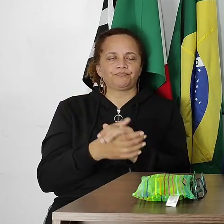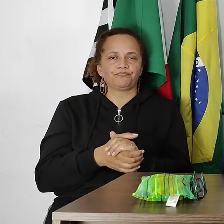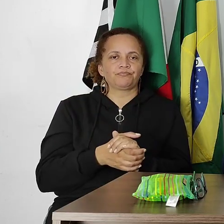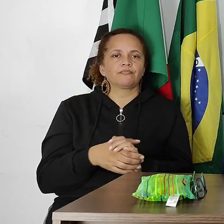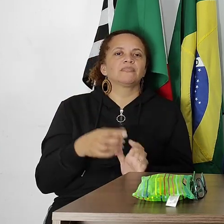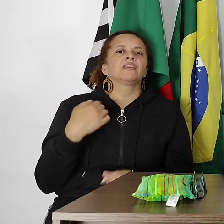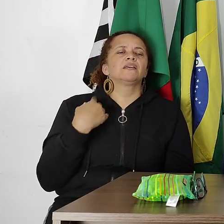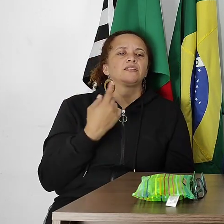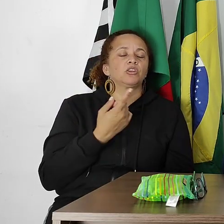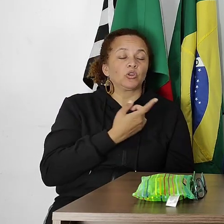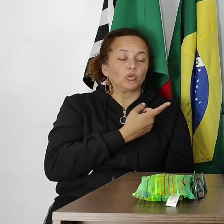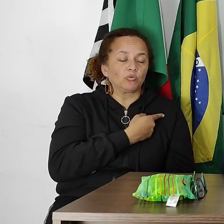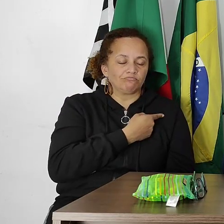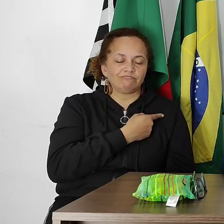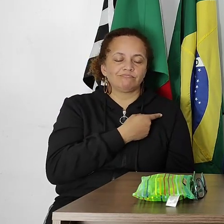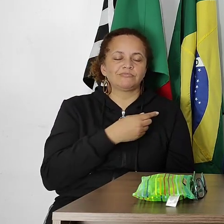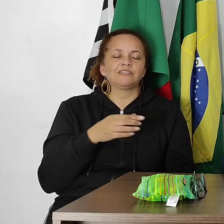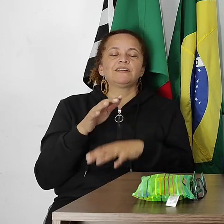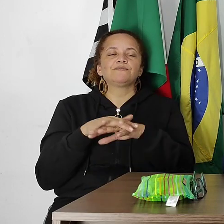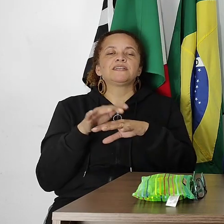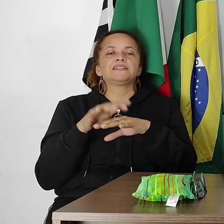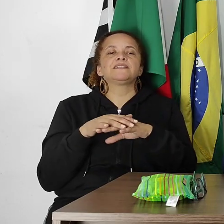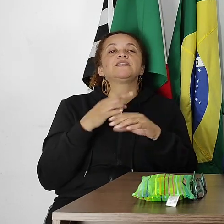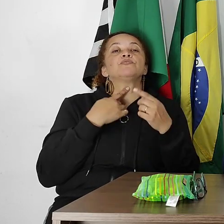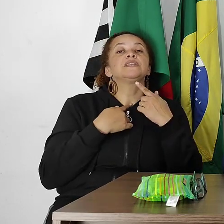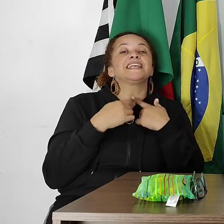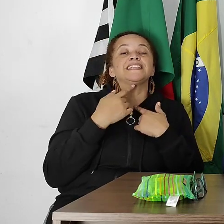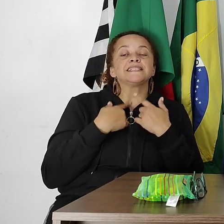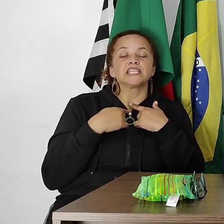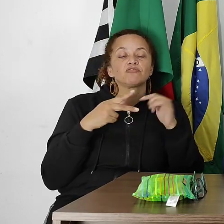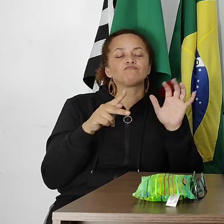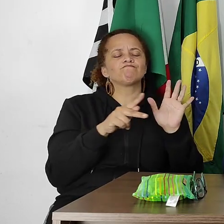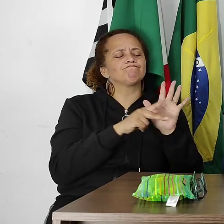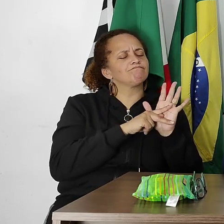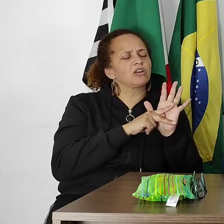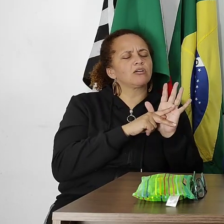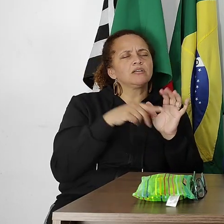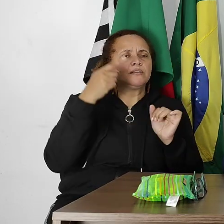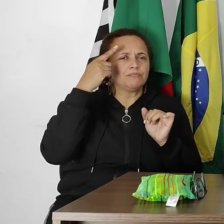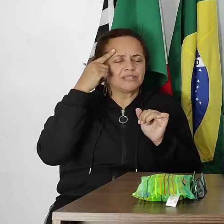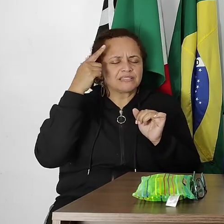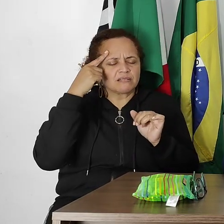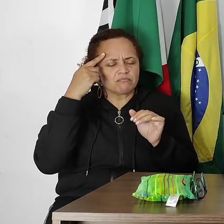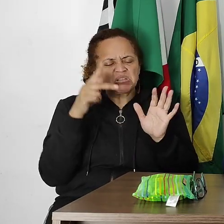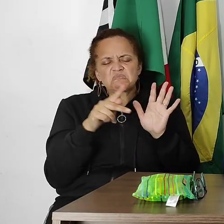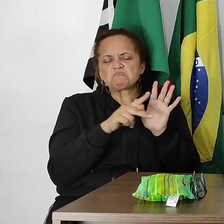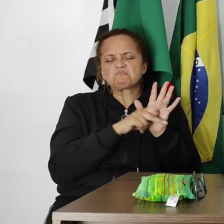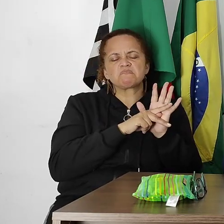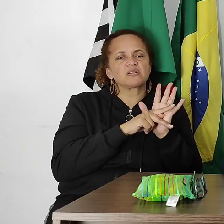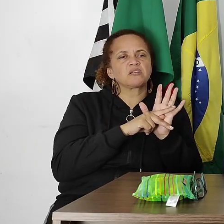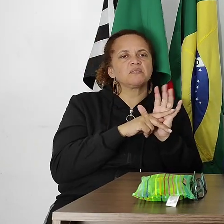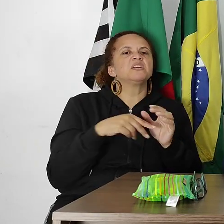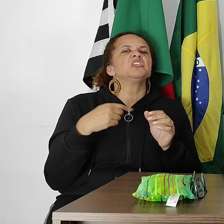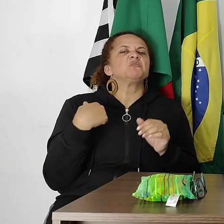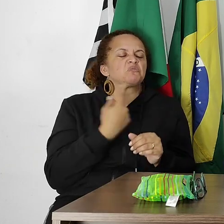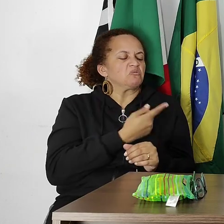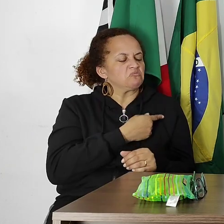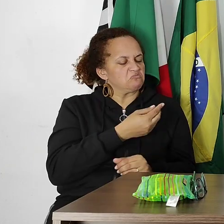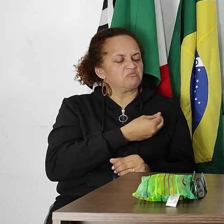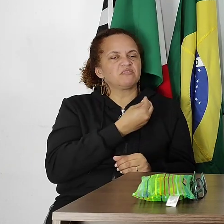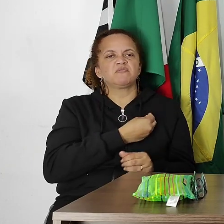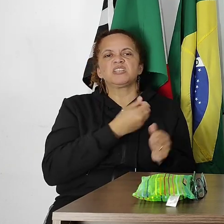da nossa carne, fazendo a vontade da carne, dos pensamentos, eram por natureza filho da ira, como